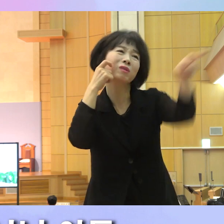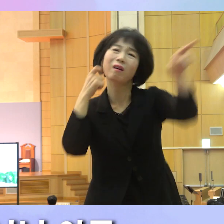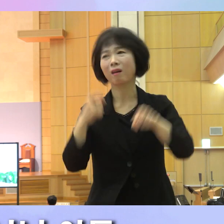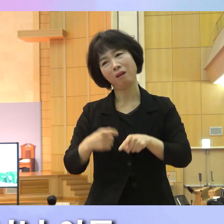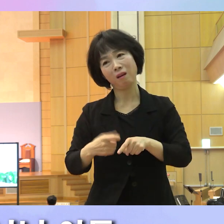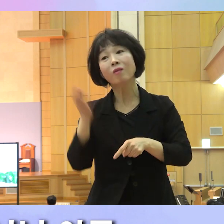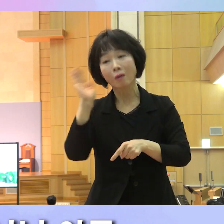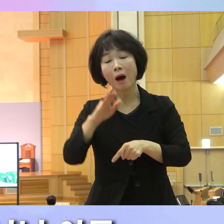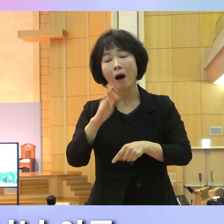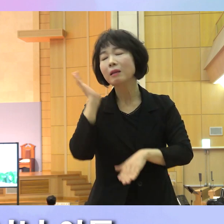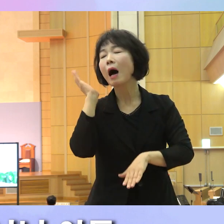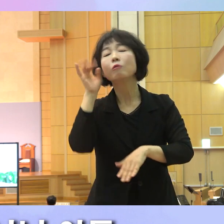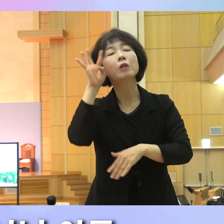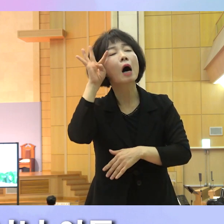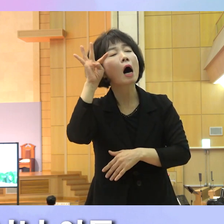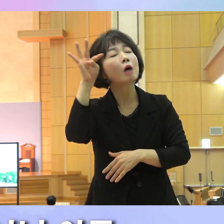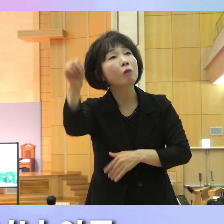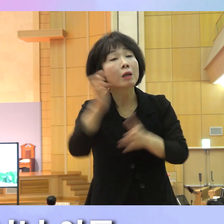살아난 후에야